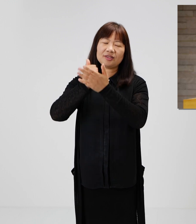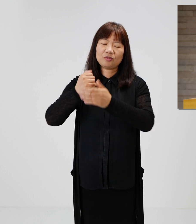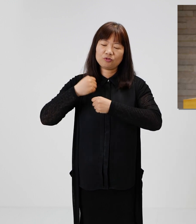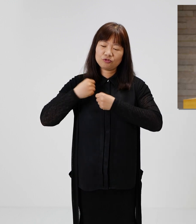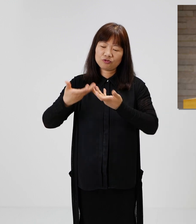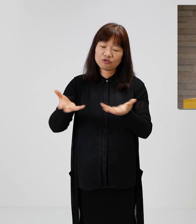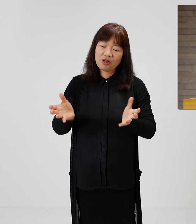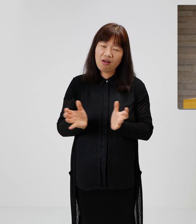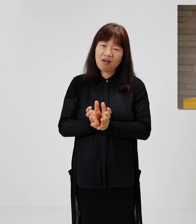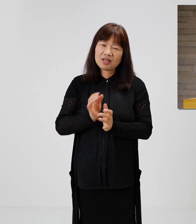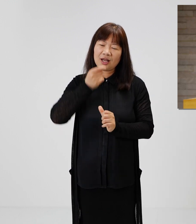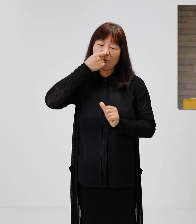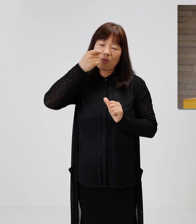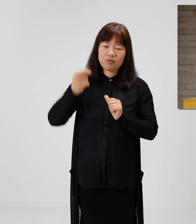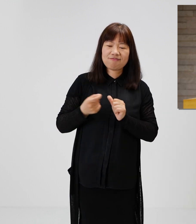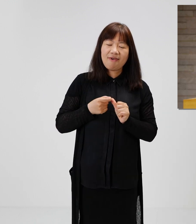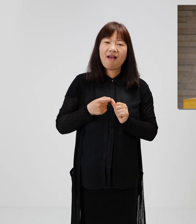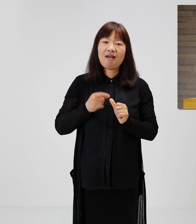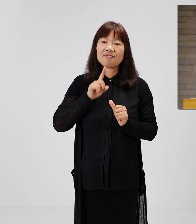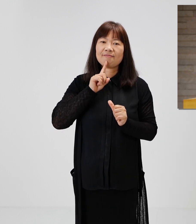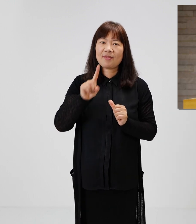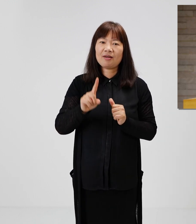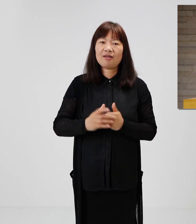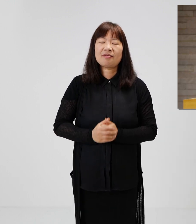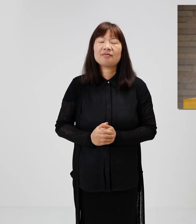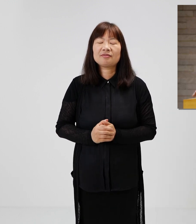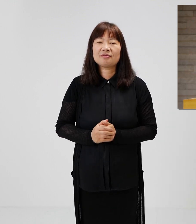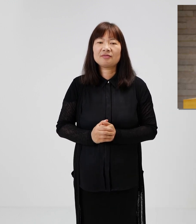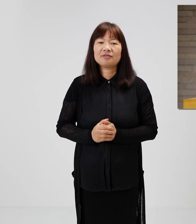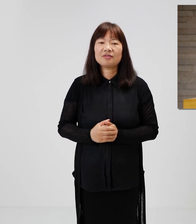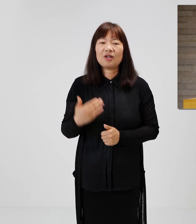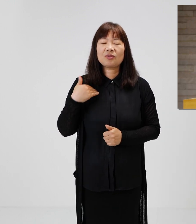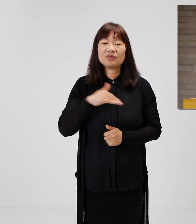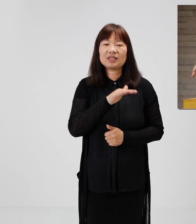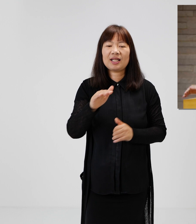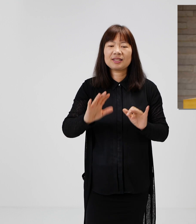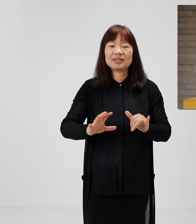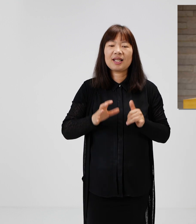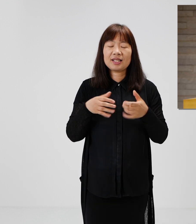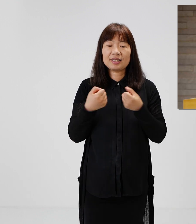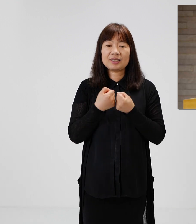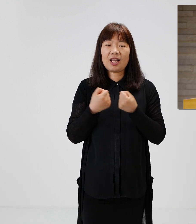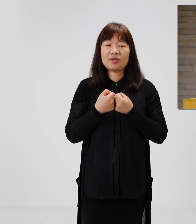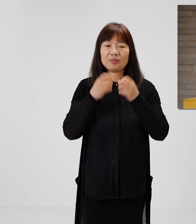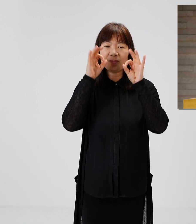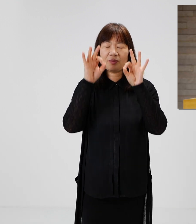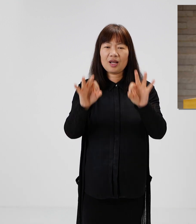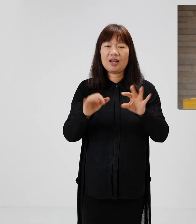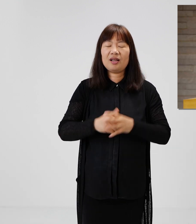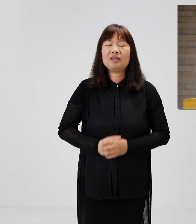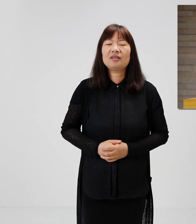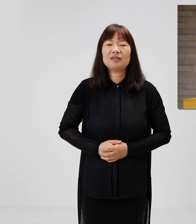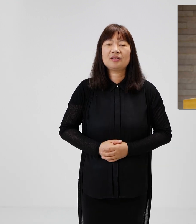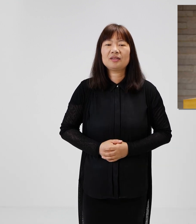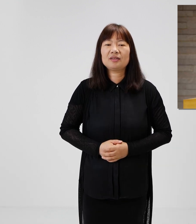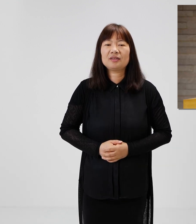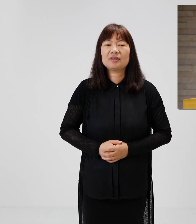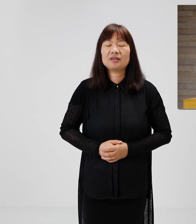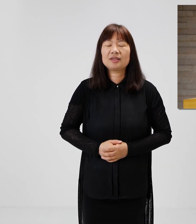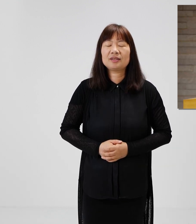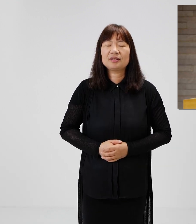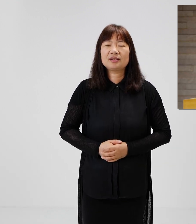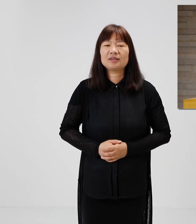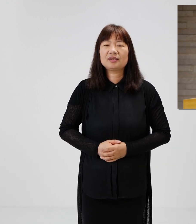군대를 모독하는도다 그랬어요. 그러니까 우리가 이 세상의 싸움도 여러분